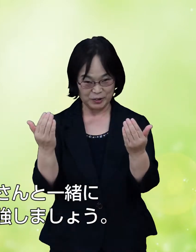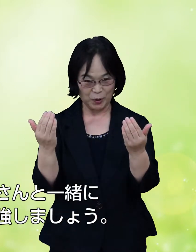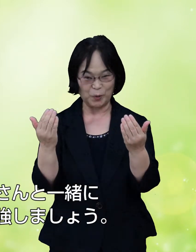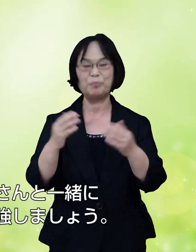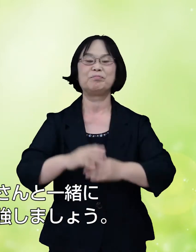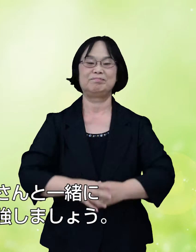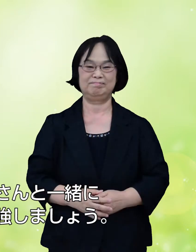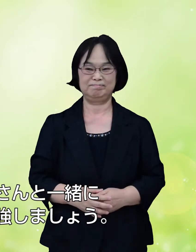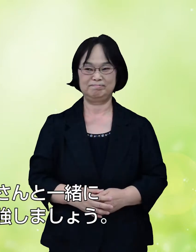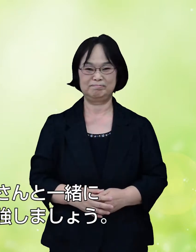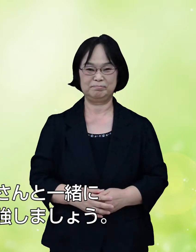う。